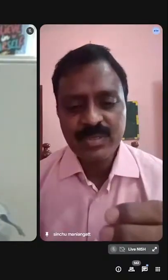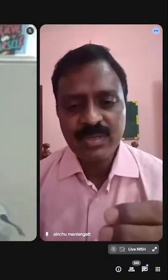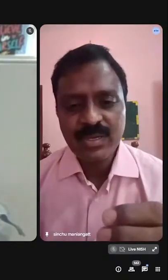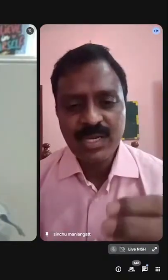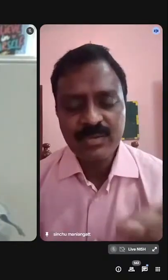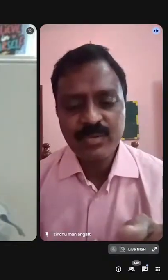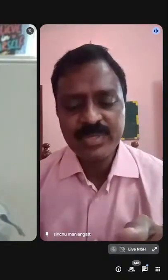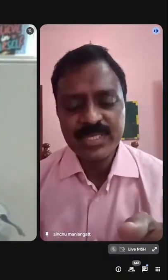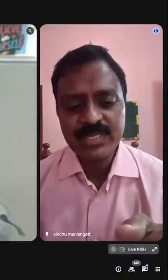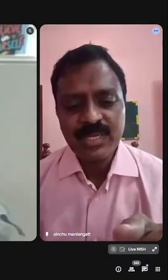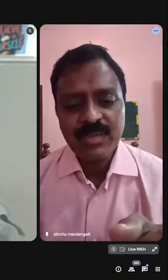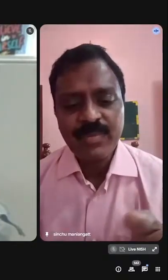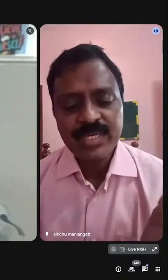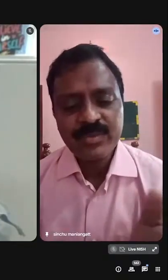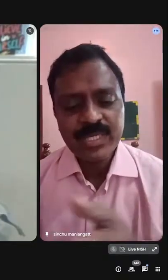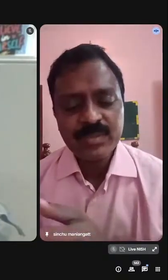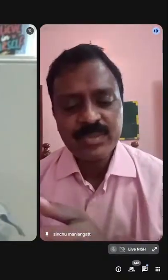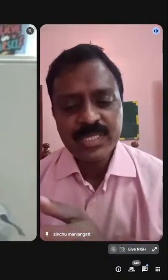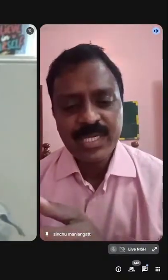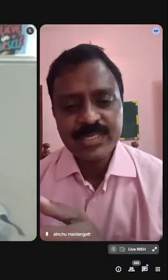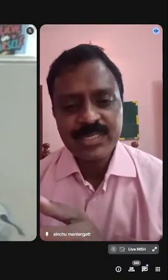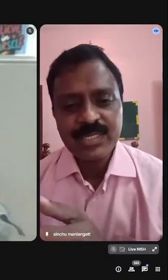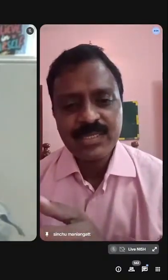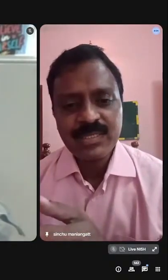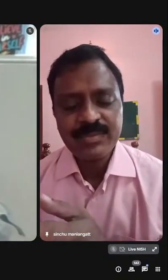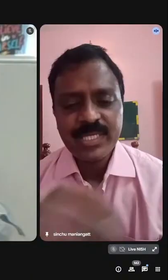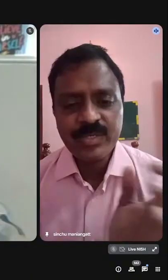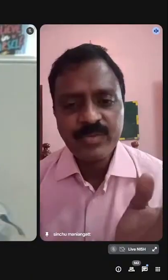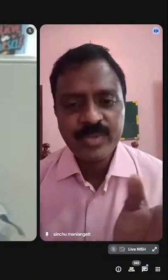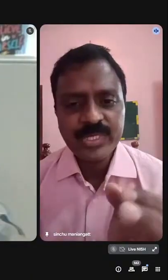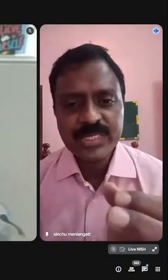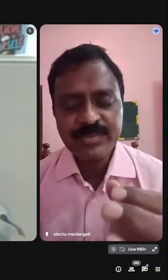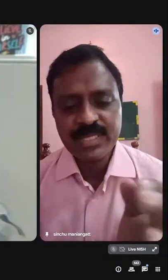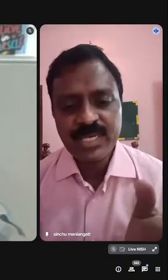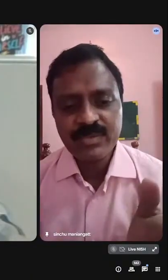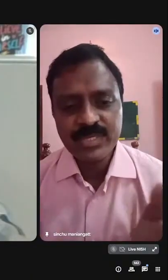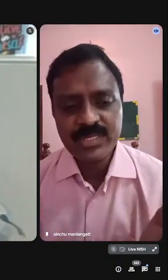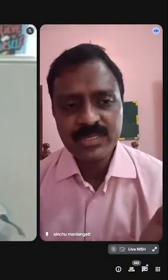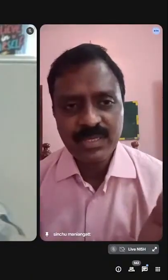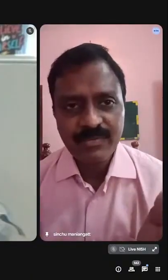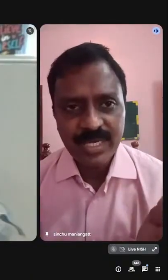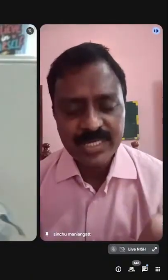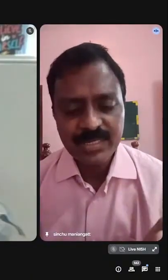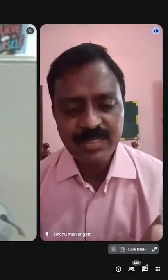കാണുള്ളൂ ആ ഒരു കുടുംബത്തില്. ബാക്കി കുട്ടികൾക്കൊന്നും ഇത് കാണത്തില്ല. അത് നമ്മൾ ഡിനോവോ മ്യൂട്ടേഷൻ എന്ന് പറയുന്നത്. ആ